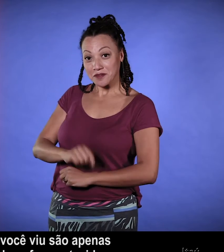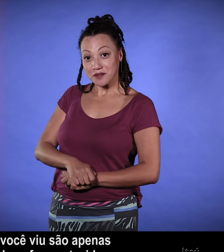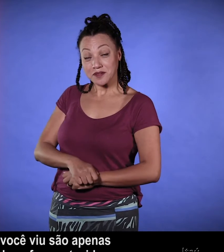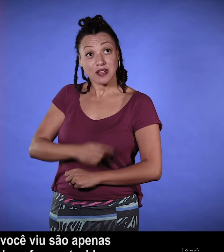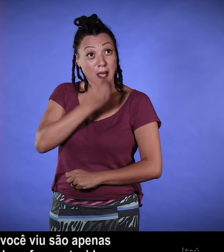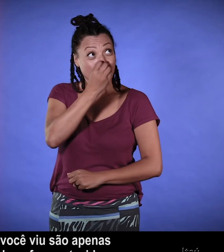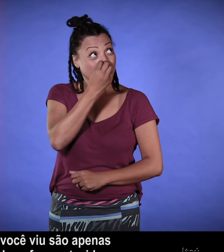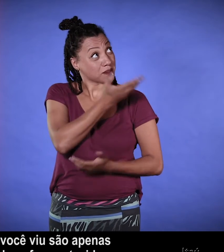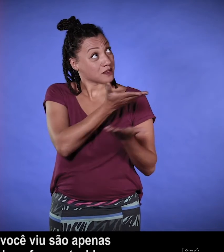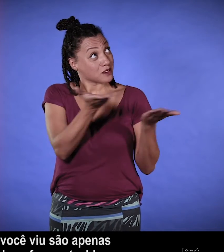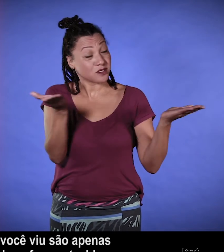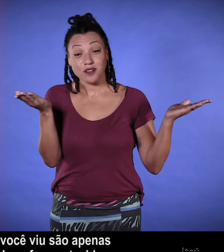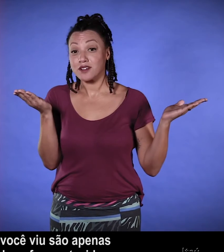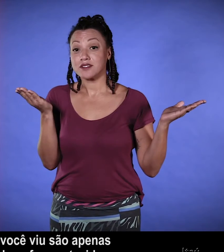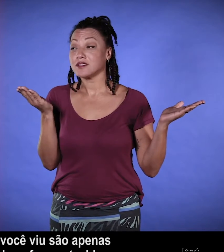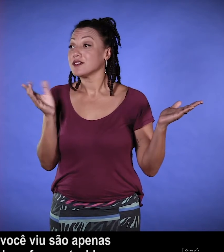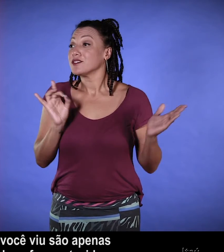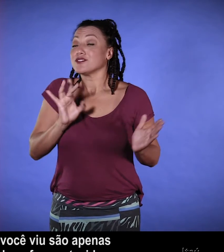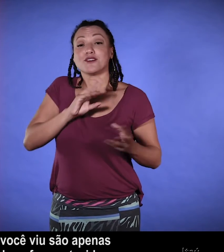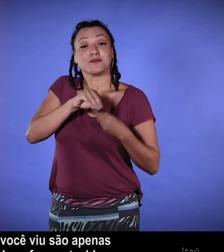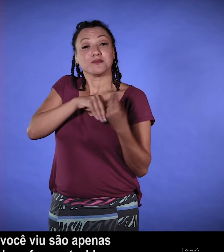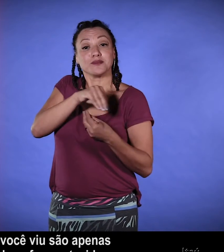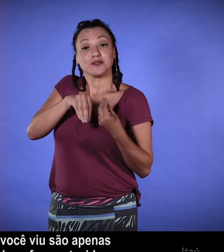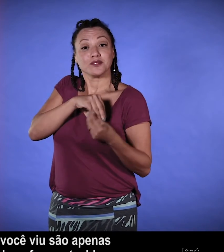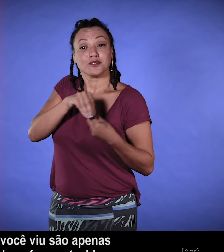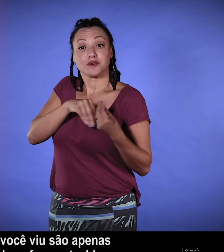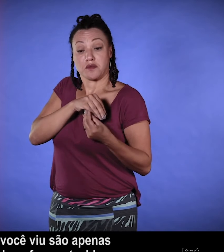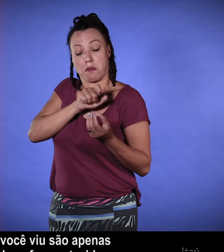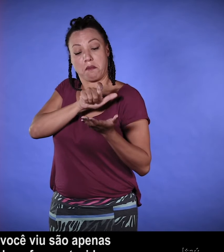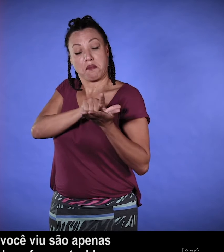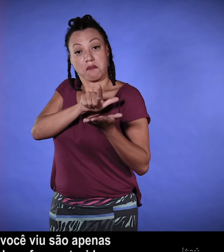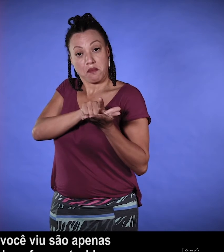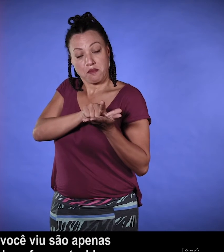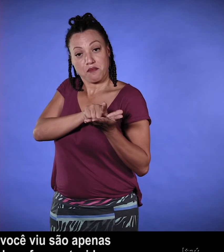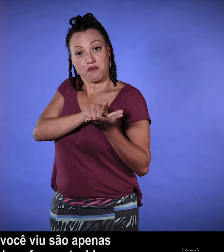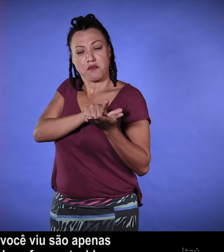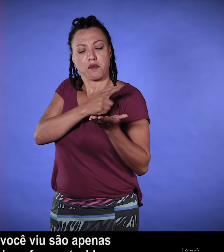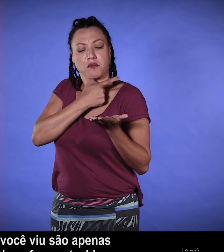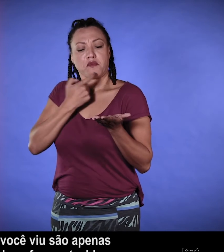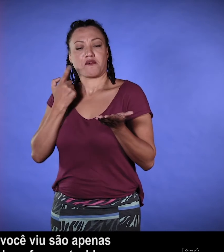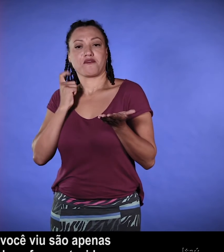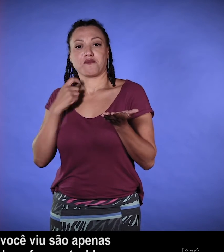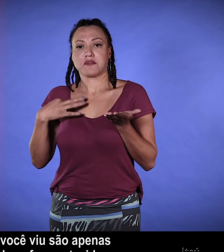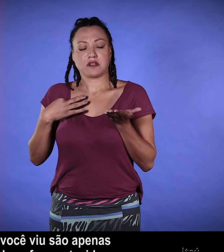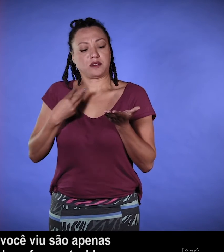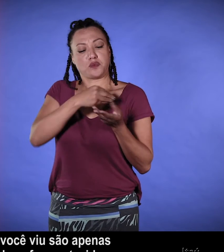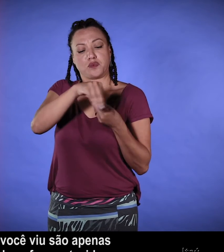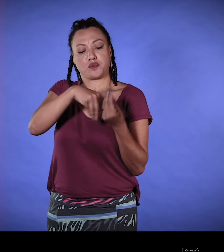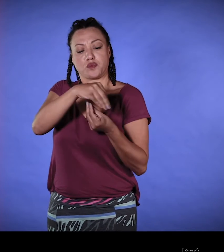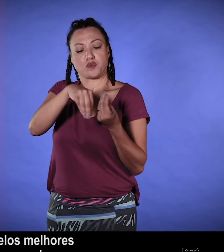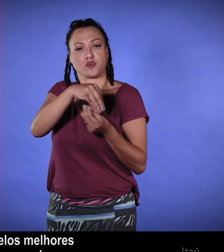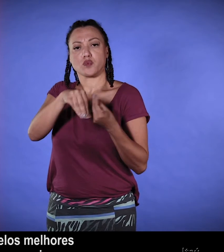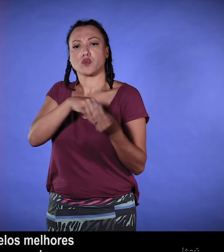que você viu são apenas uma mistura de papel, perfume e